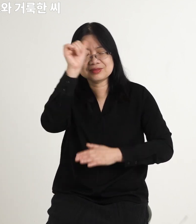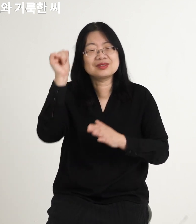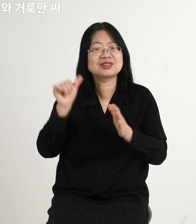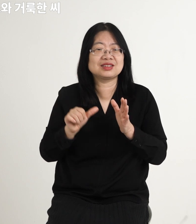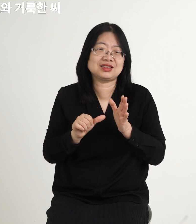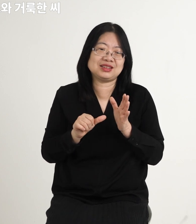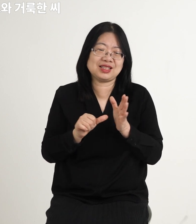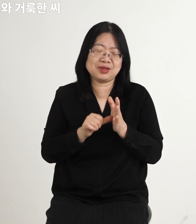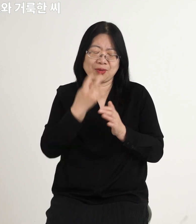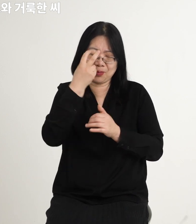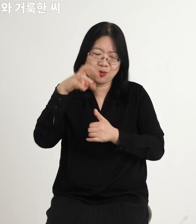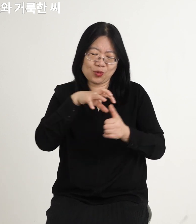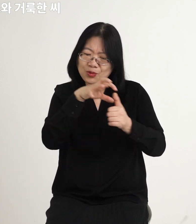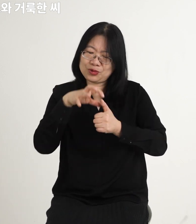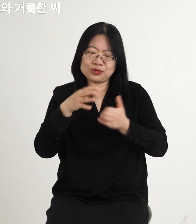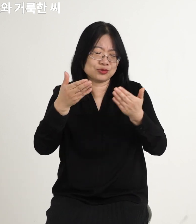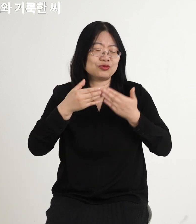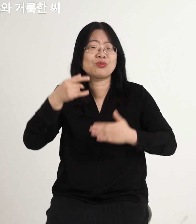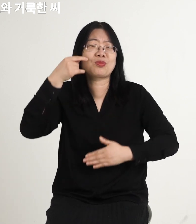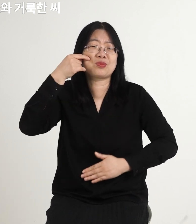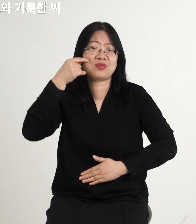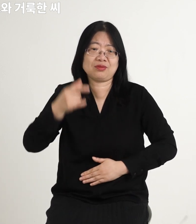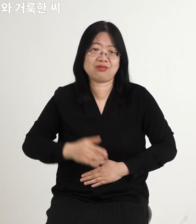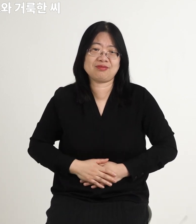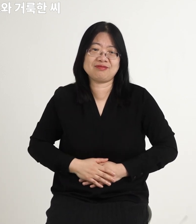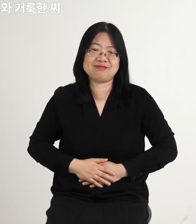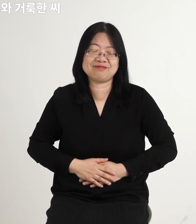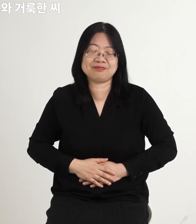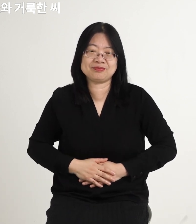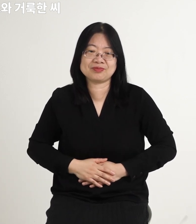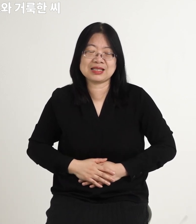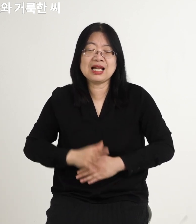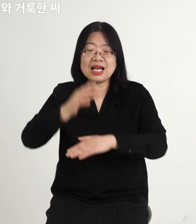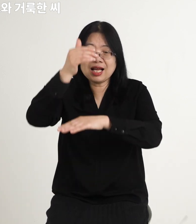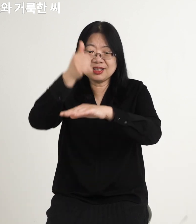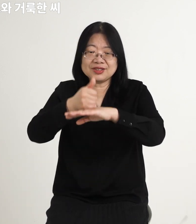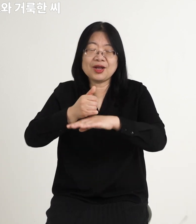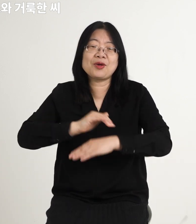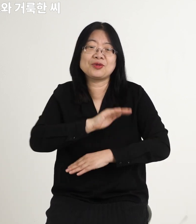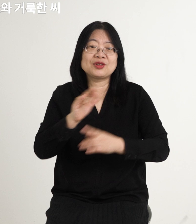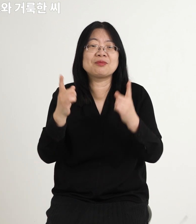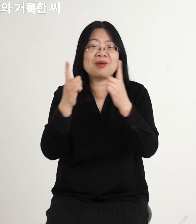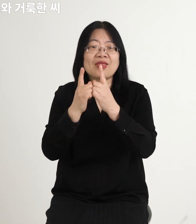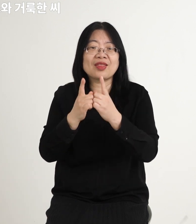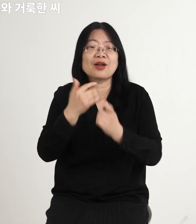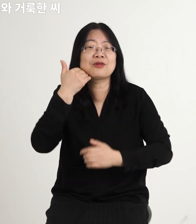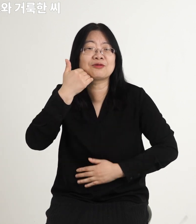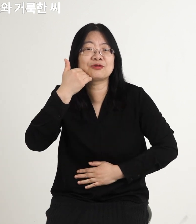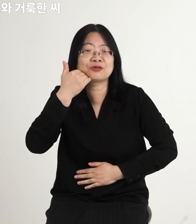인생을 담보해 주지 않더라고요. 그 끝에 우리는 누구를 만나게 되죠?